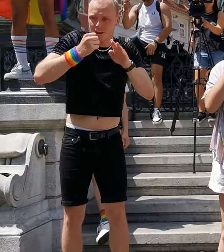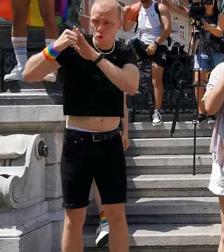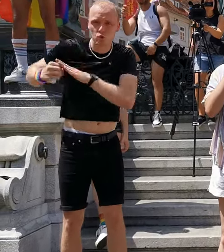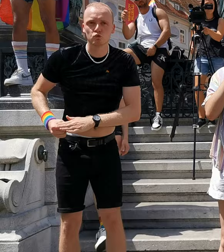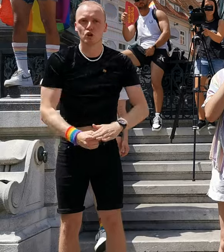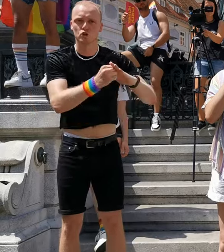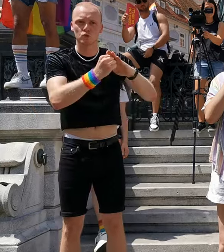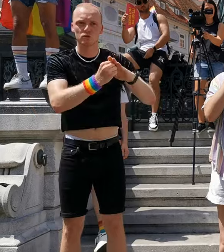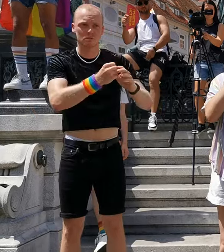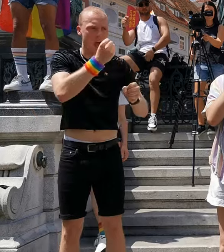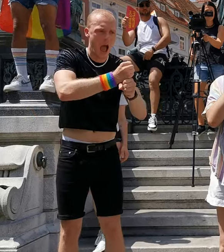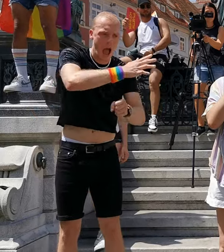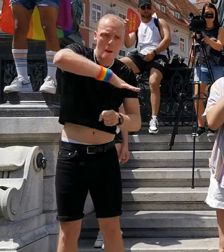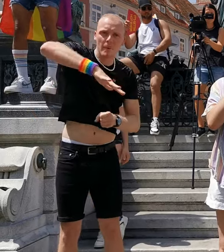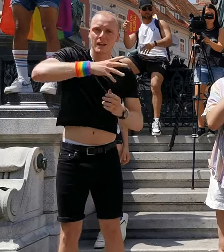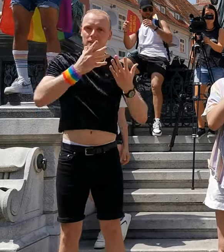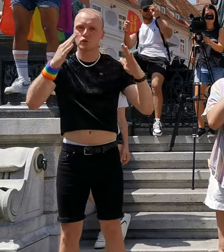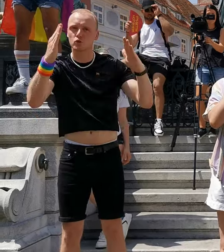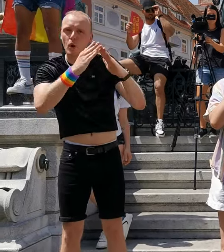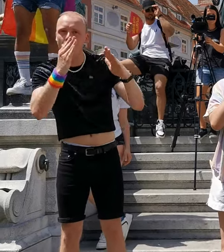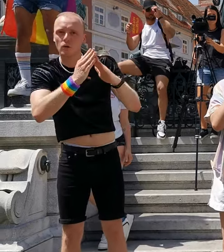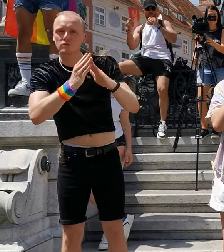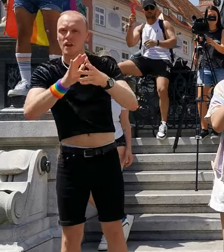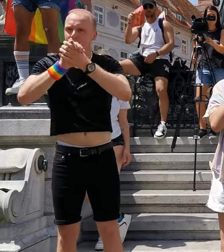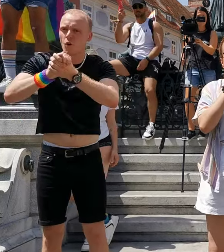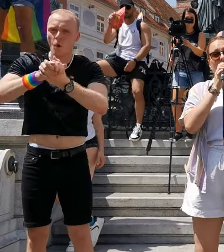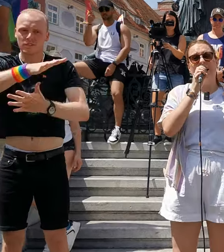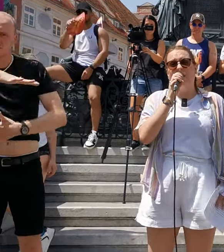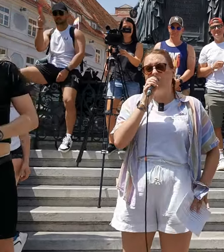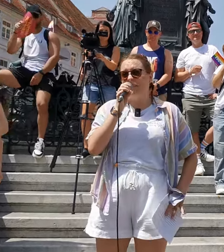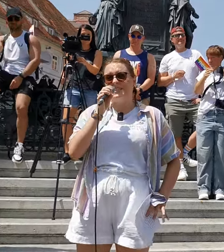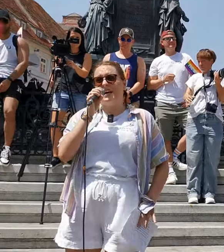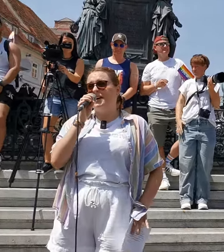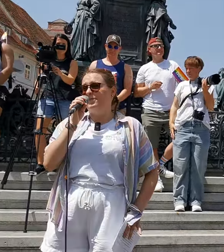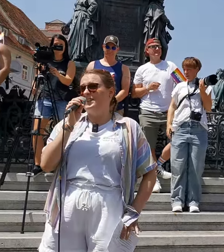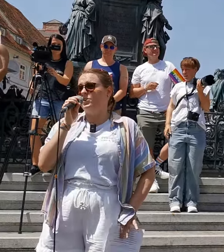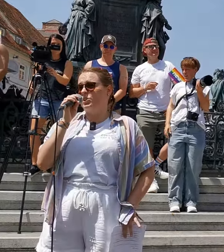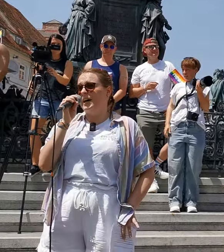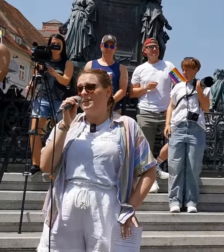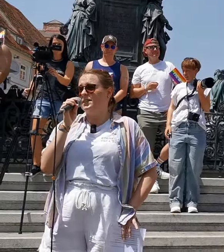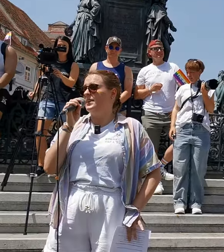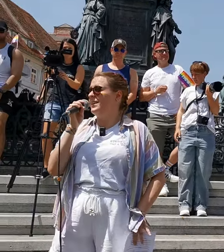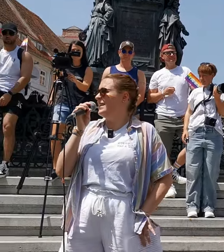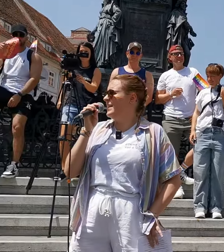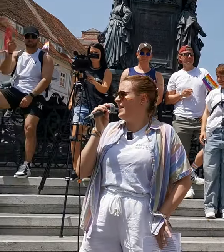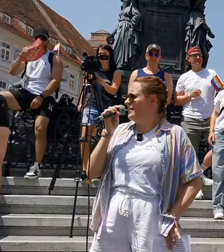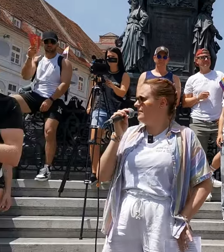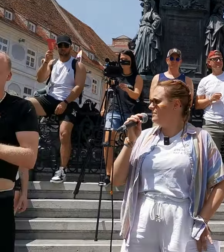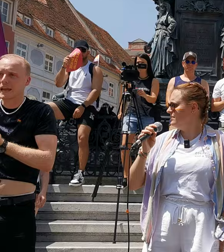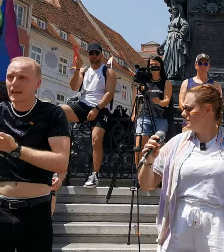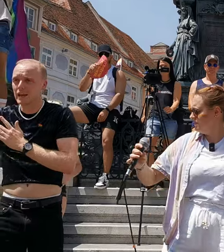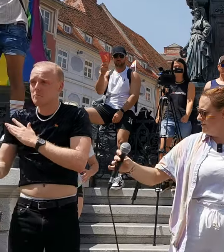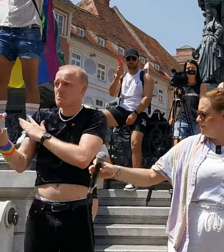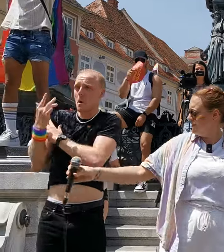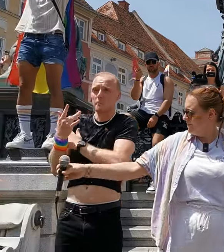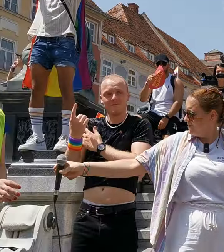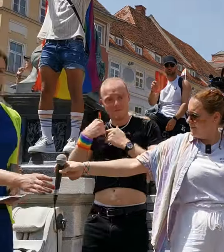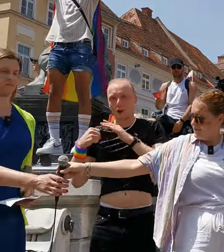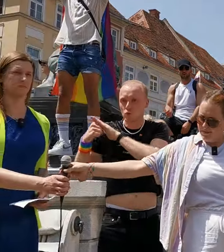Bei der Arbeit, zu Hause, bei Freunden oder auch, wenn sie einfach die Straße entlang gehen.